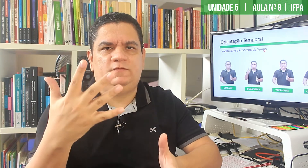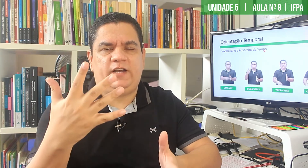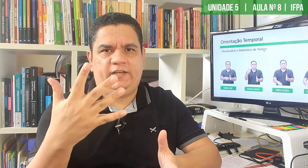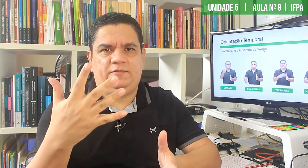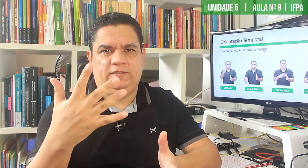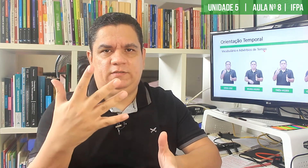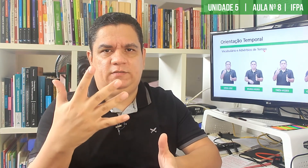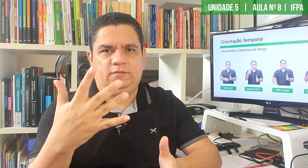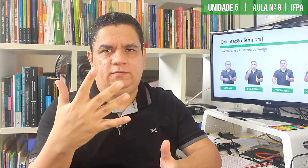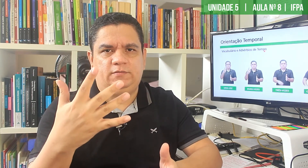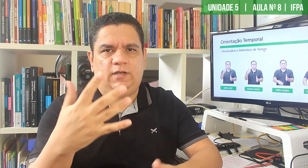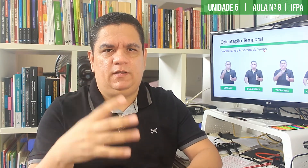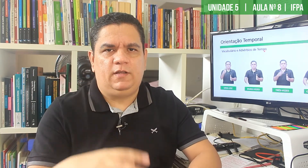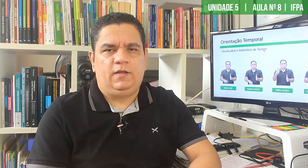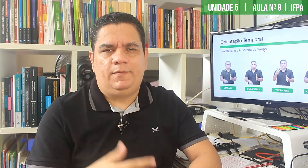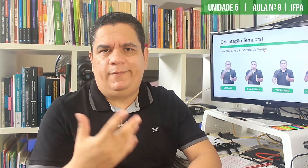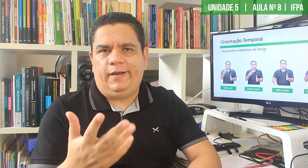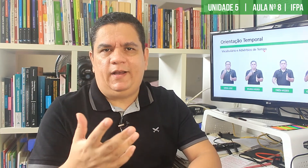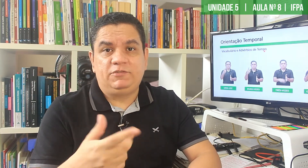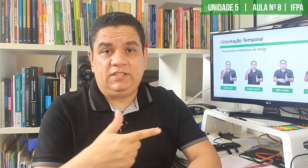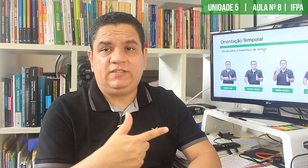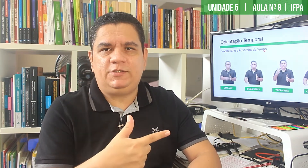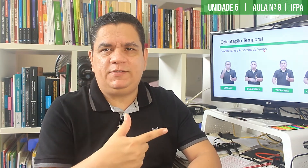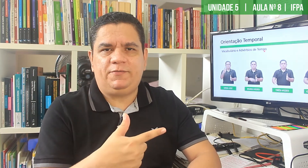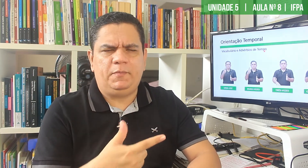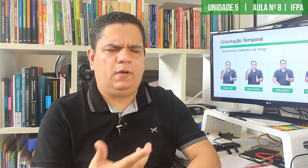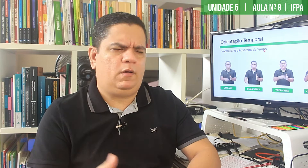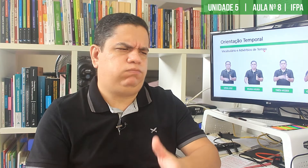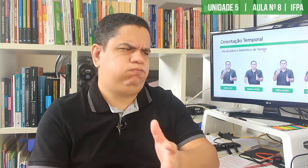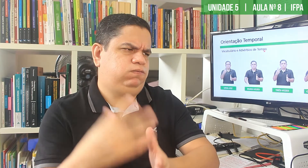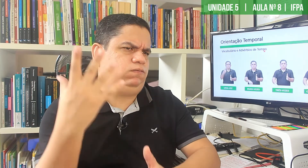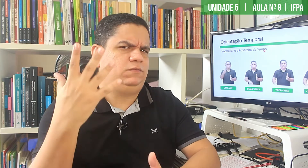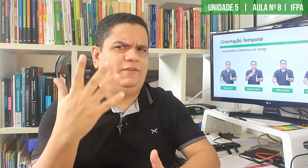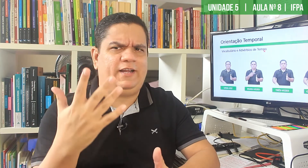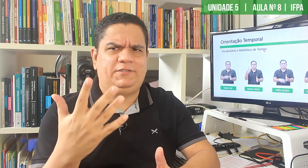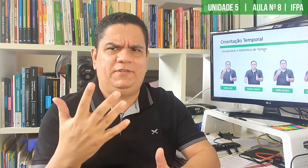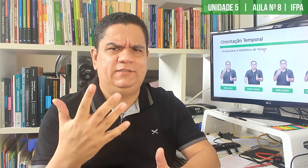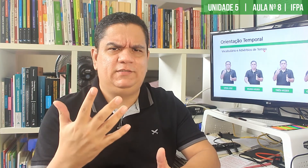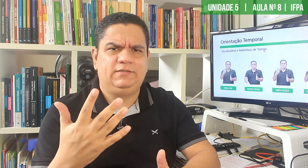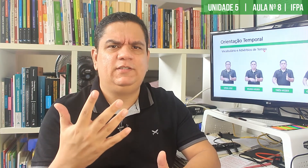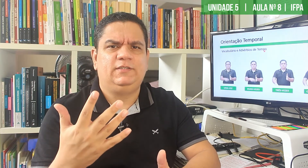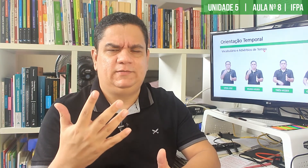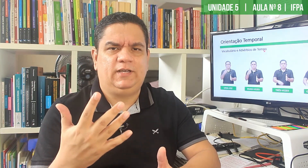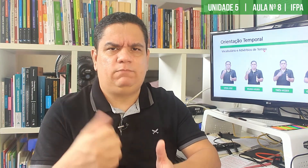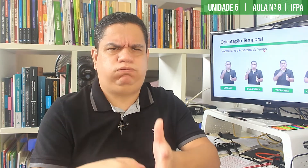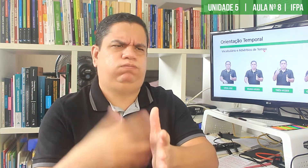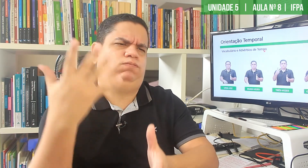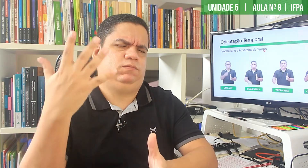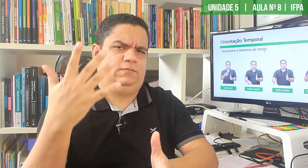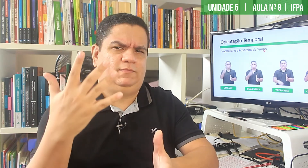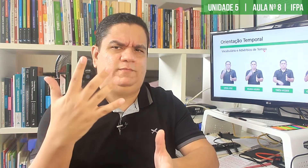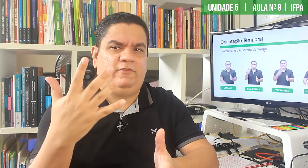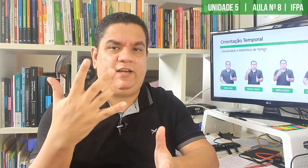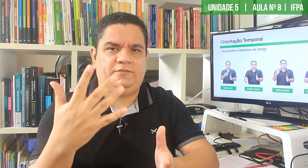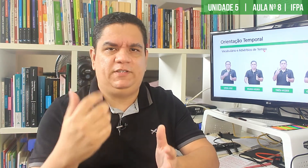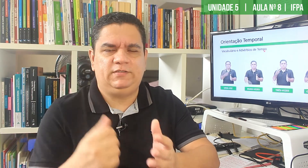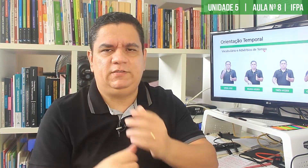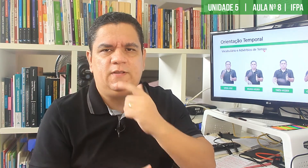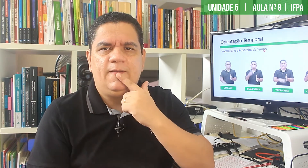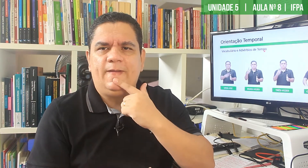Várias vezes, tá? Você já assistiu esse filme? Várias vezes, tá? Várias vezes, tá?